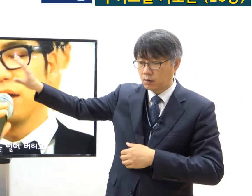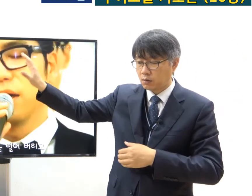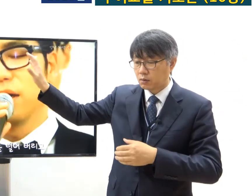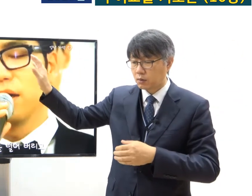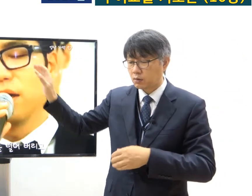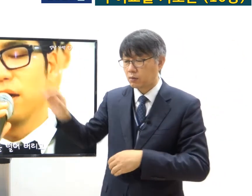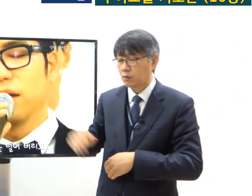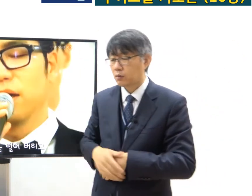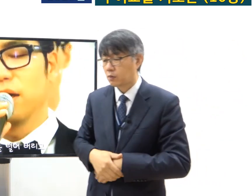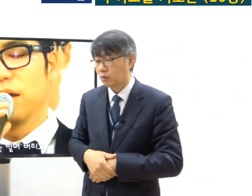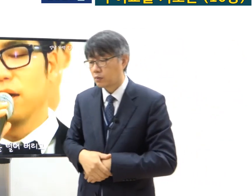털어버리고